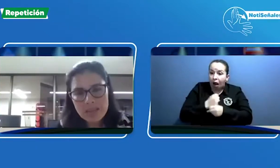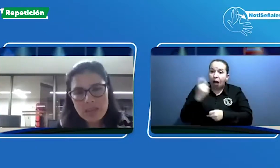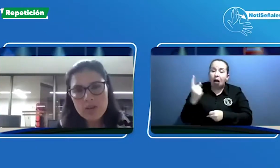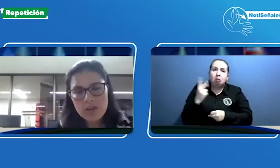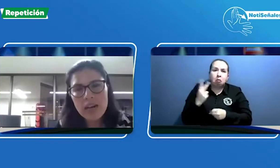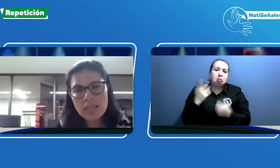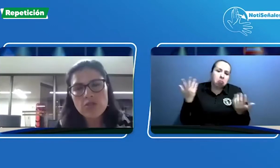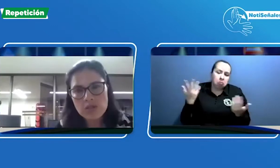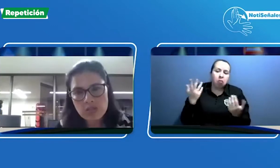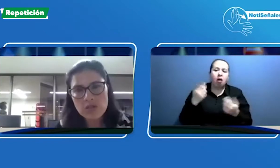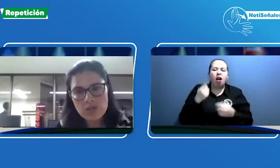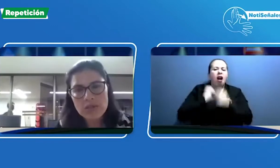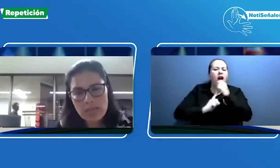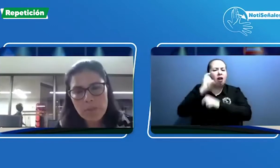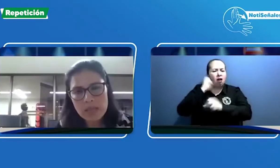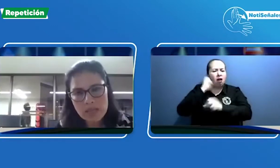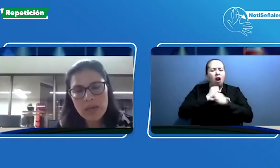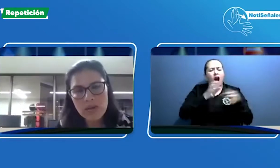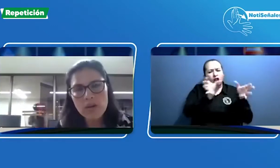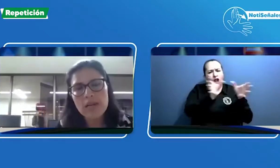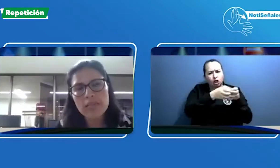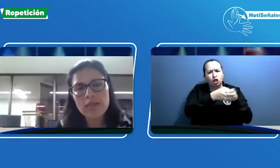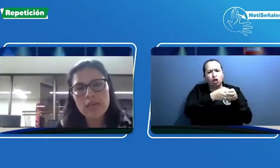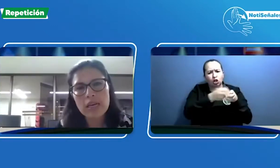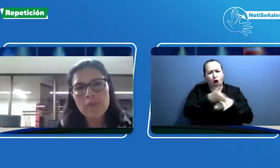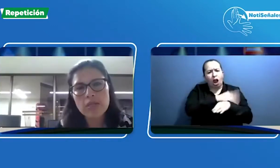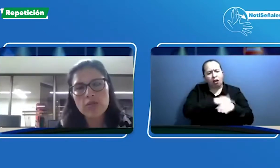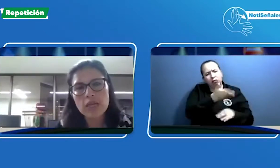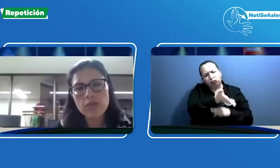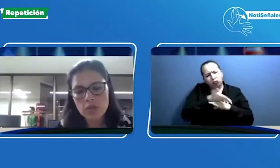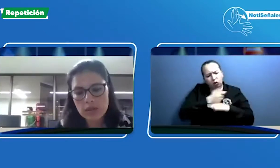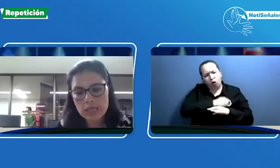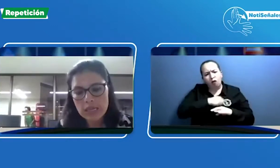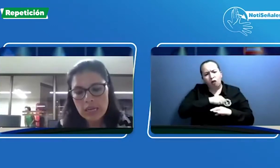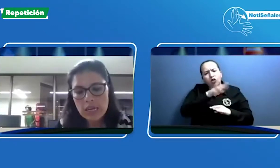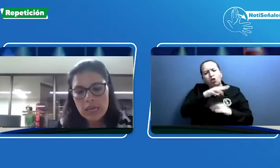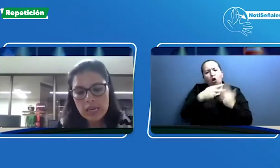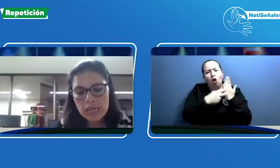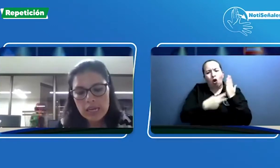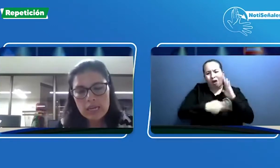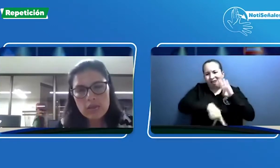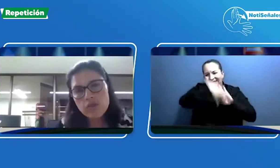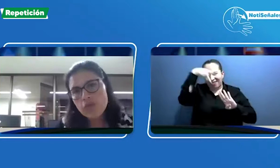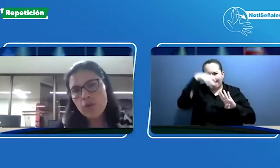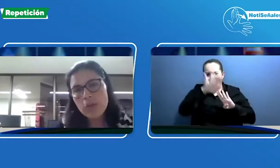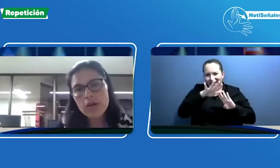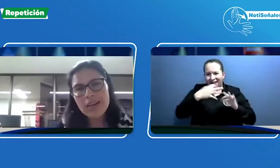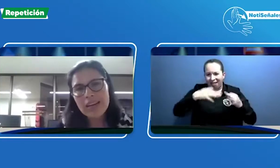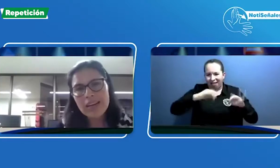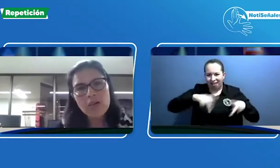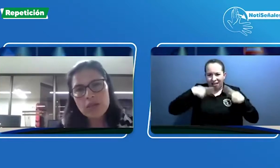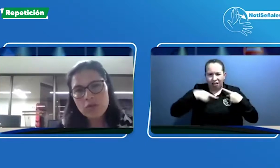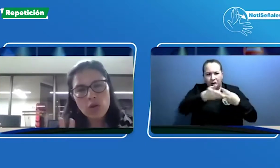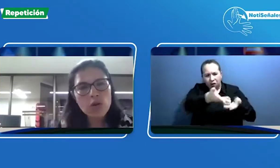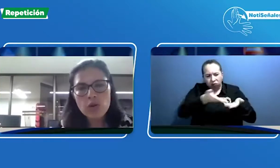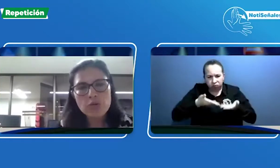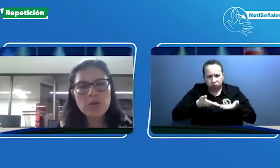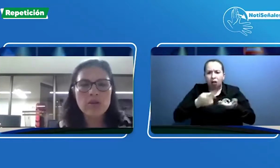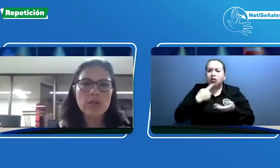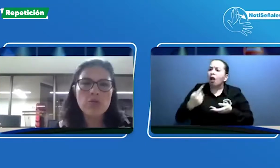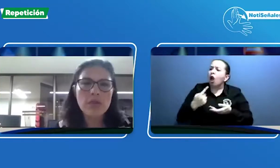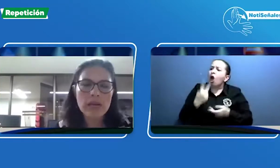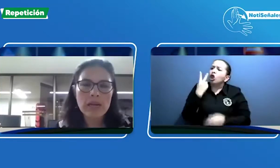año anterior a la asociación se le pidieron hojas de vida de personas sordas y nos informaron que en el Cauca solo